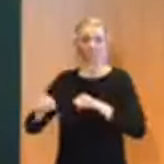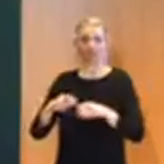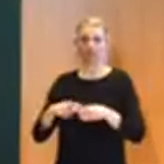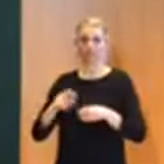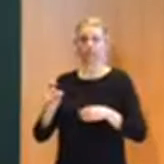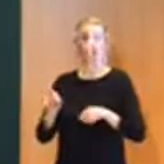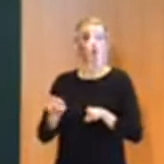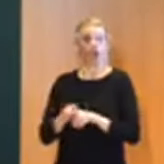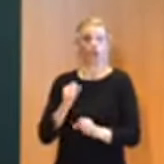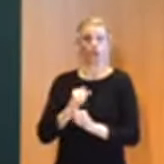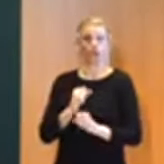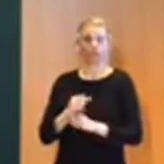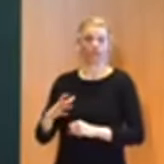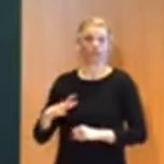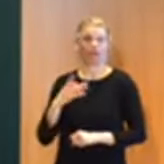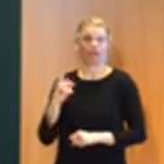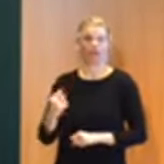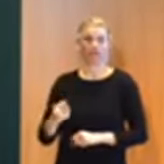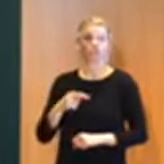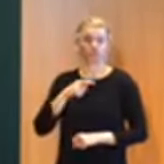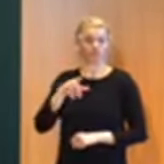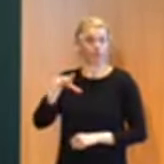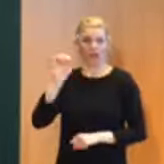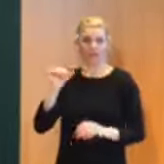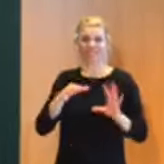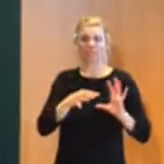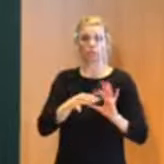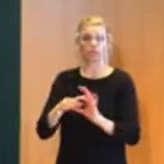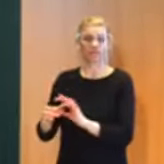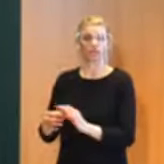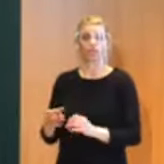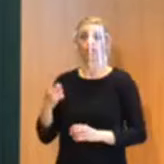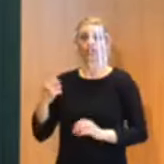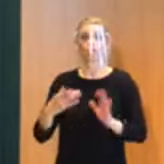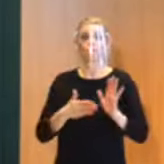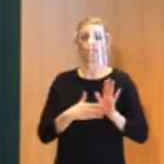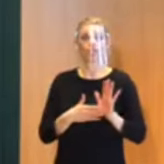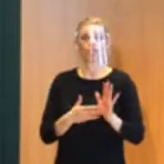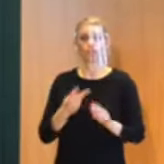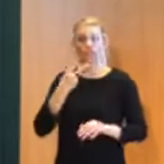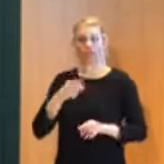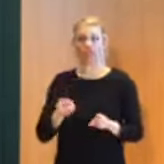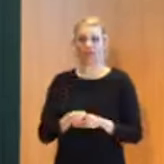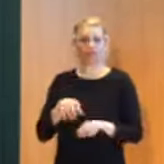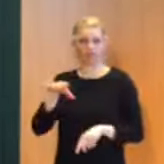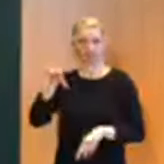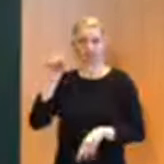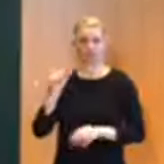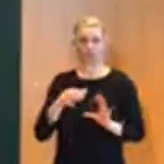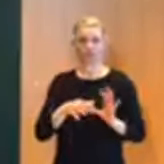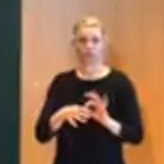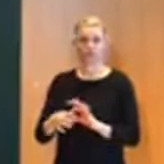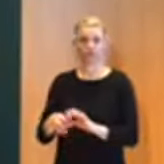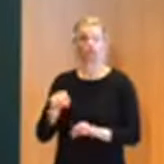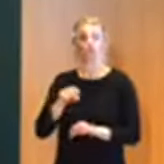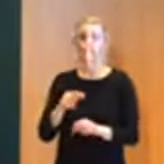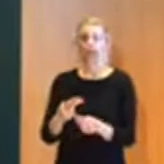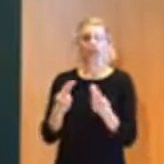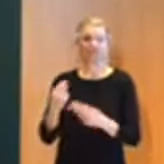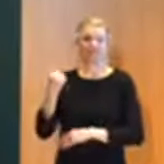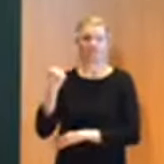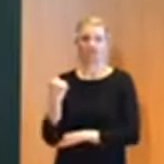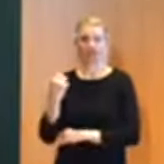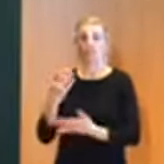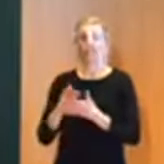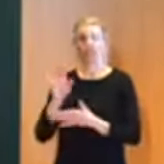spravil Robert Fico. On chápal týmto súvislostiam, Igor Matovič očividne nechápe. Takže to je podstata. Preto poprosím